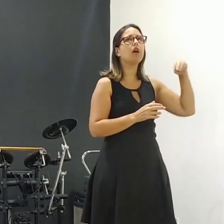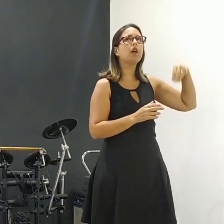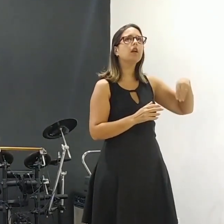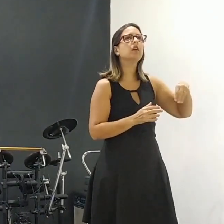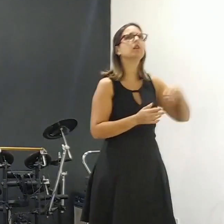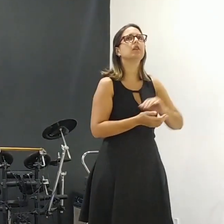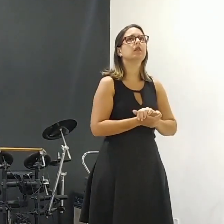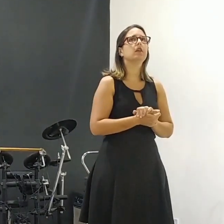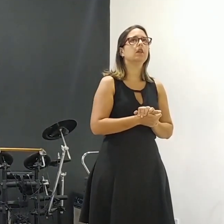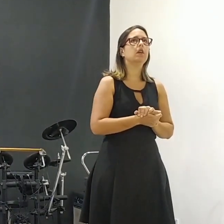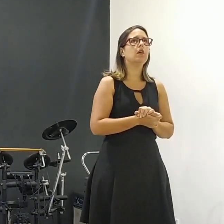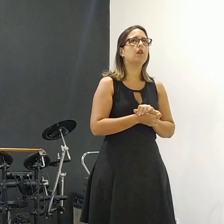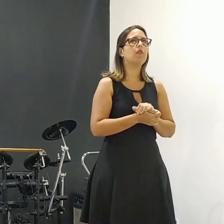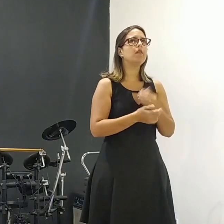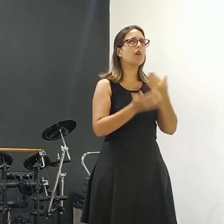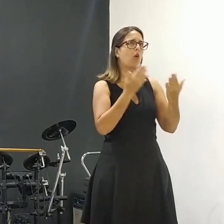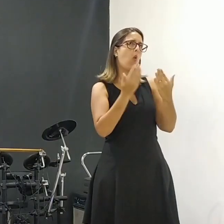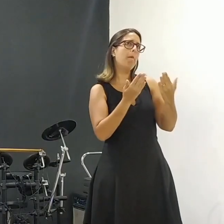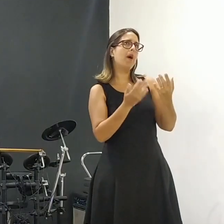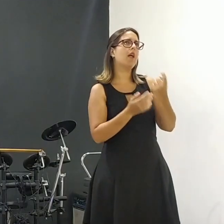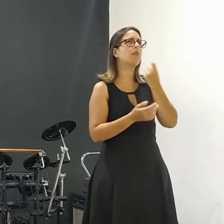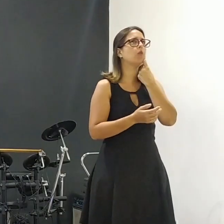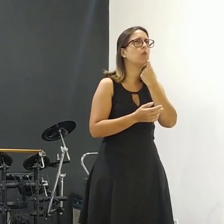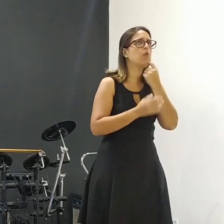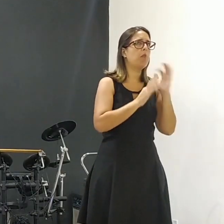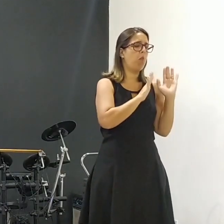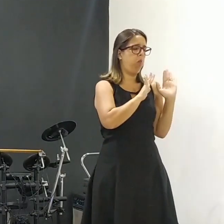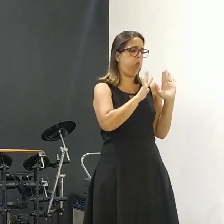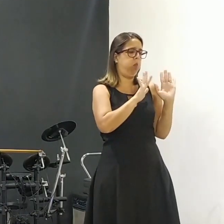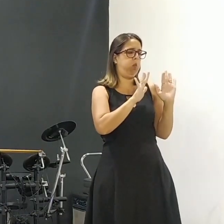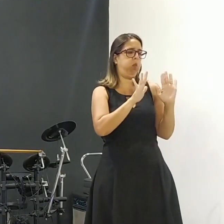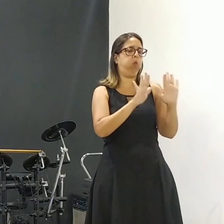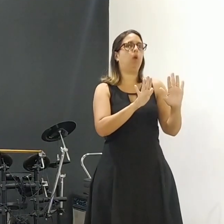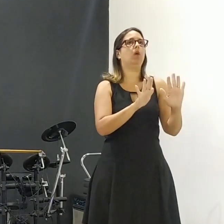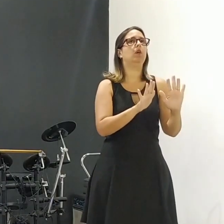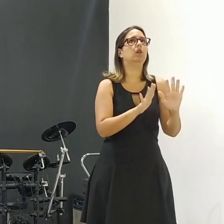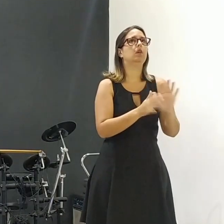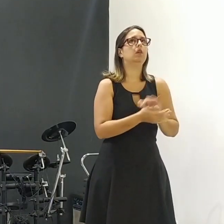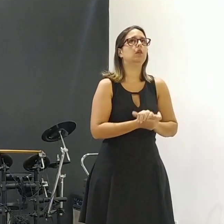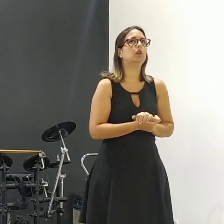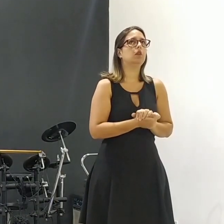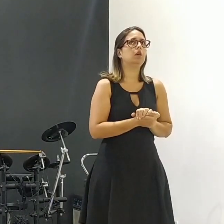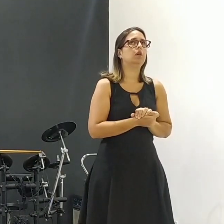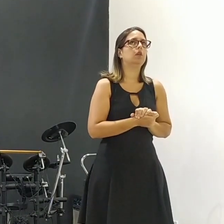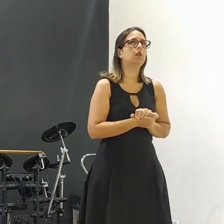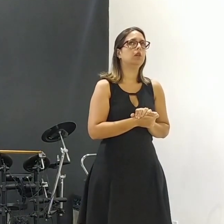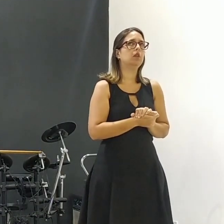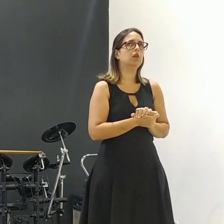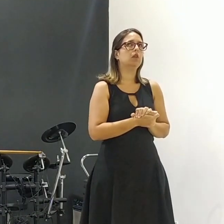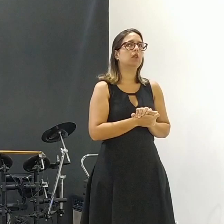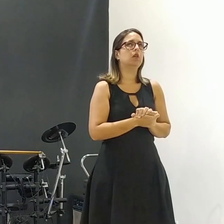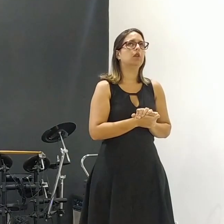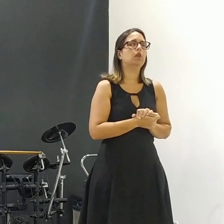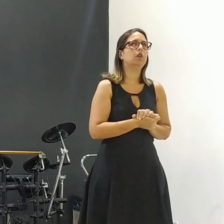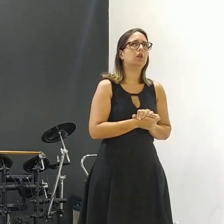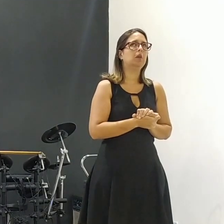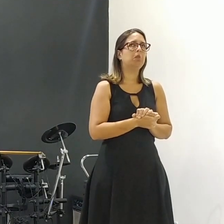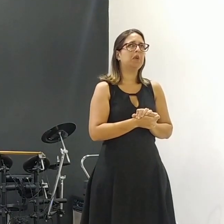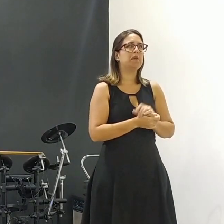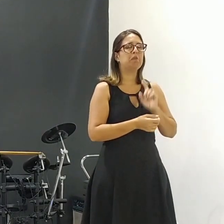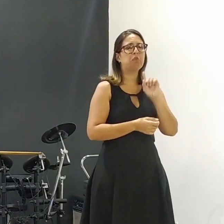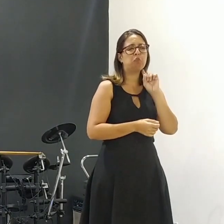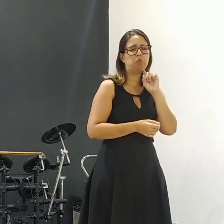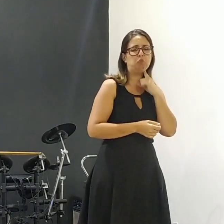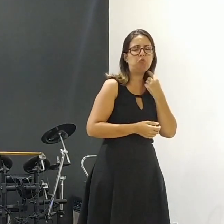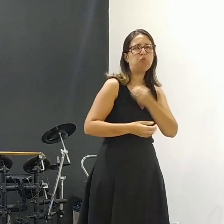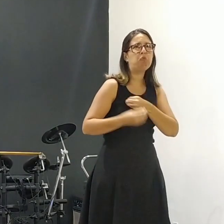do mar, grande em multidão excessiva, mas os seus charcos, os seus lamaceiros